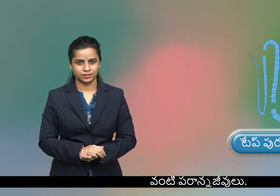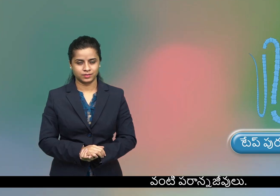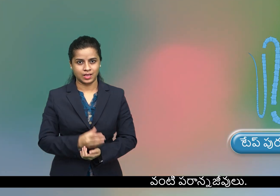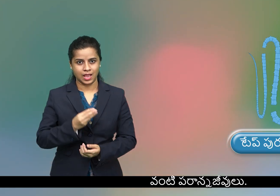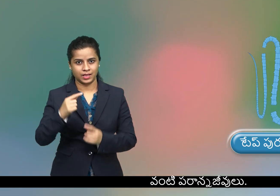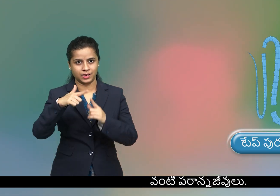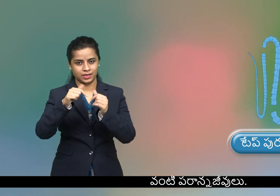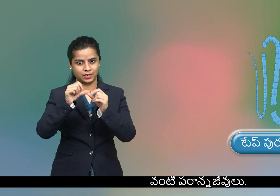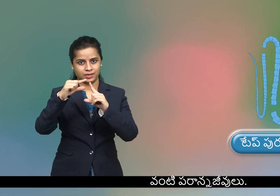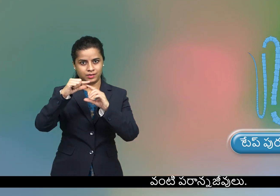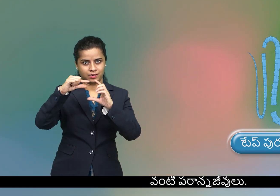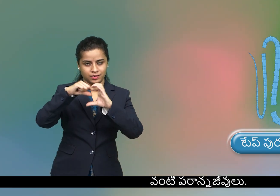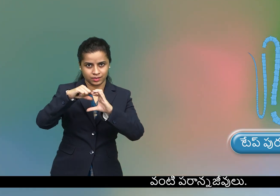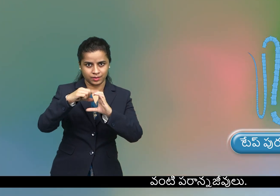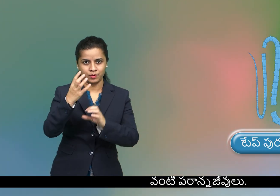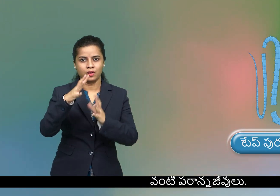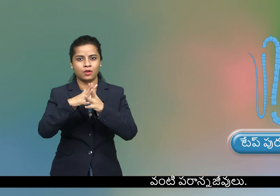వంటి పరాన్నజీవులు.